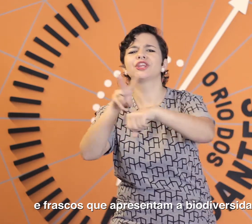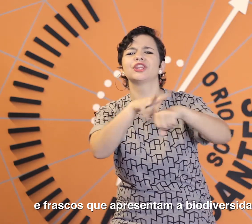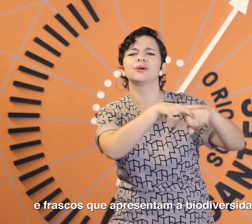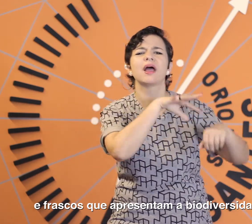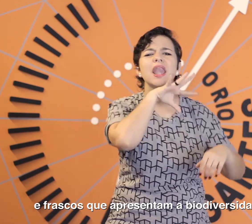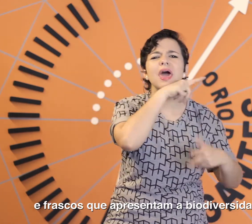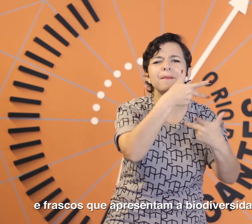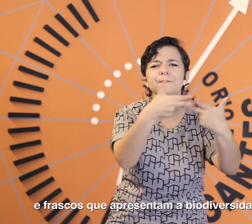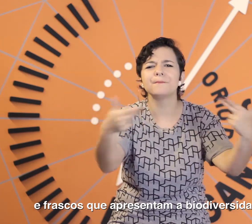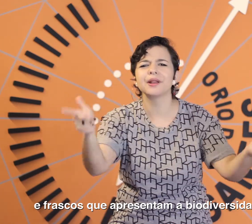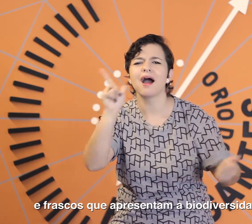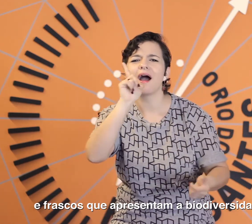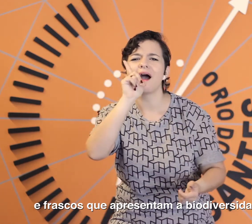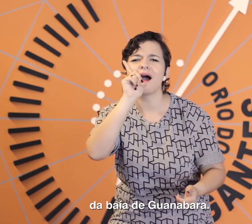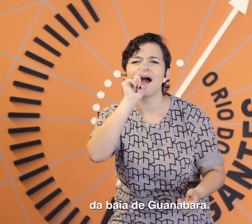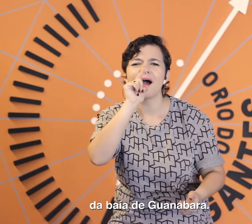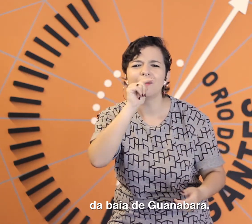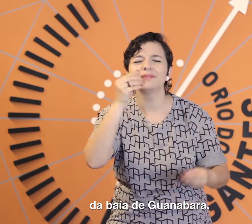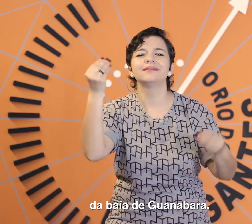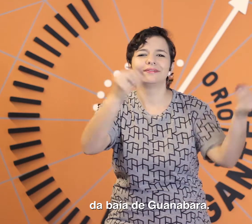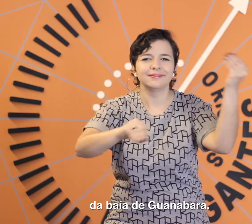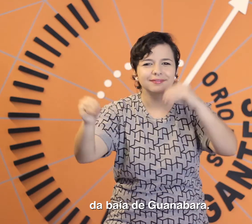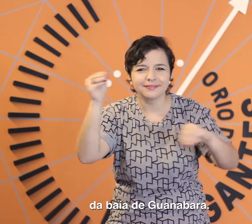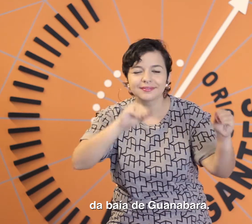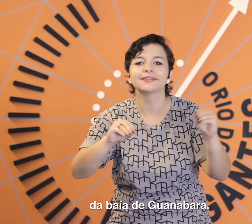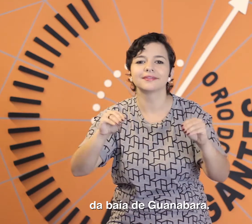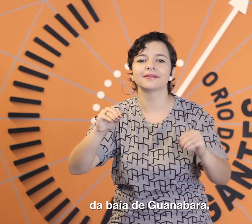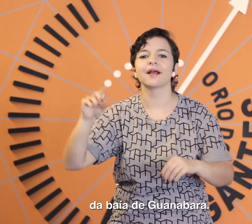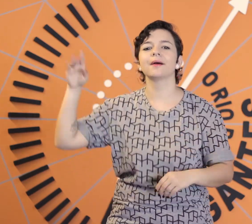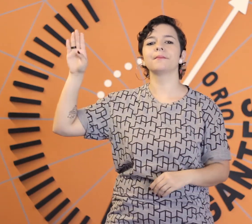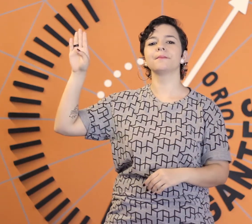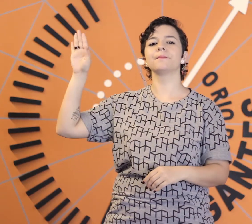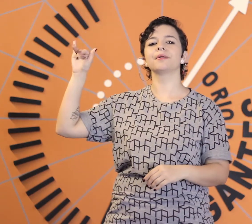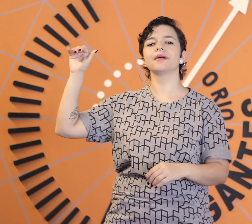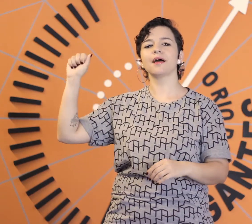a biodiversidade da Baía de Guanabara.